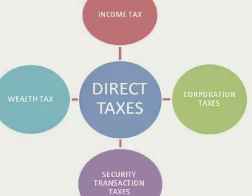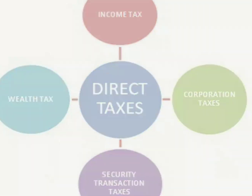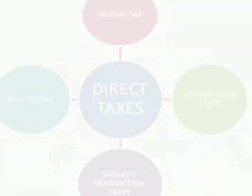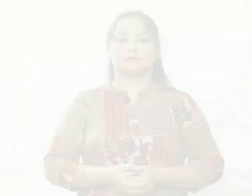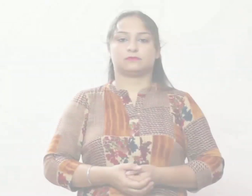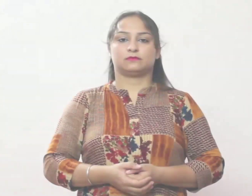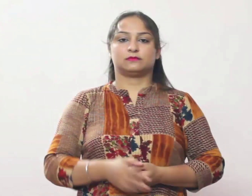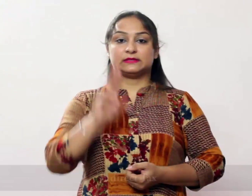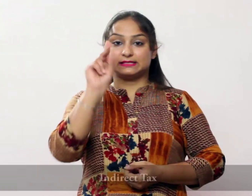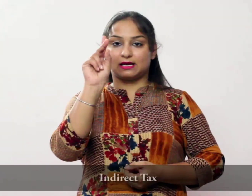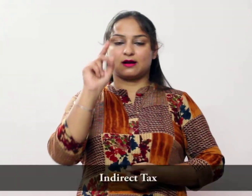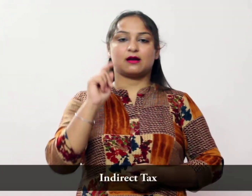अप्रत्यक्ष टैक्स।